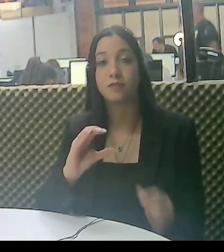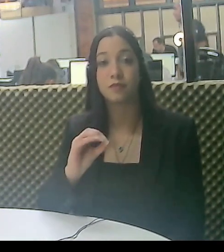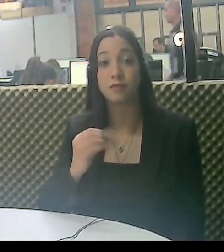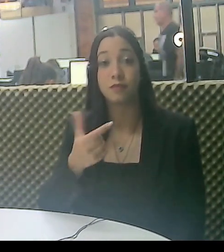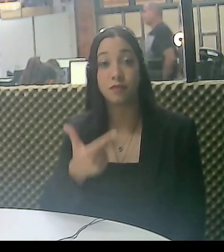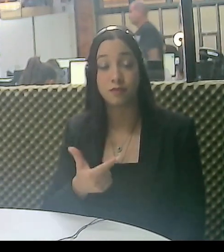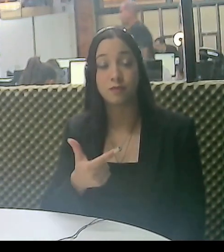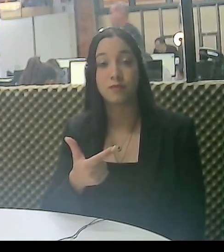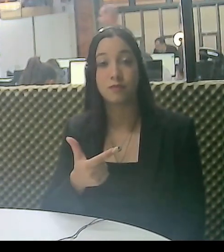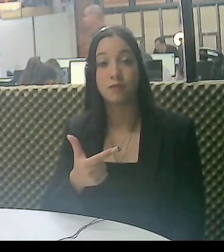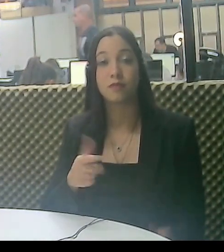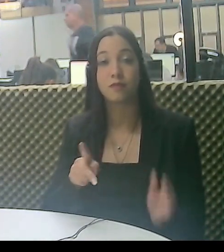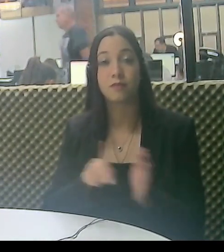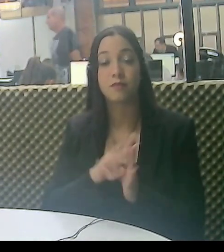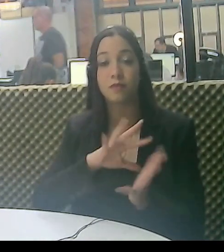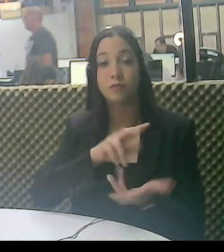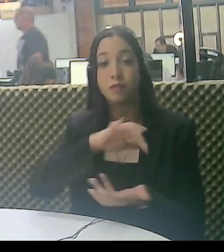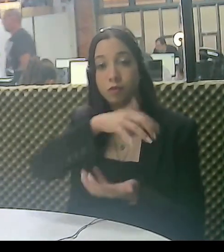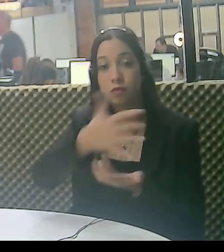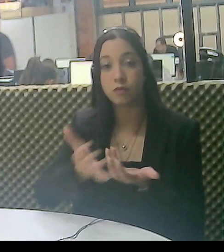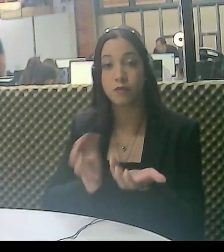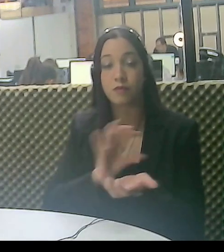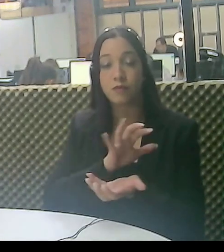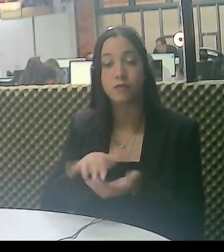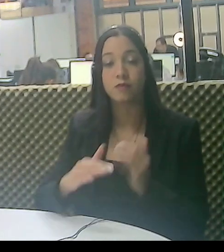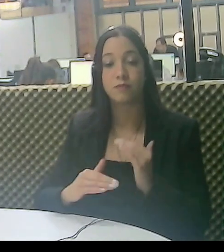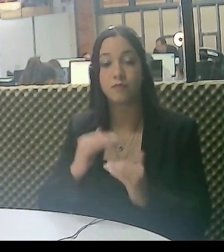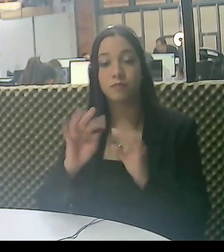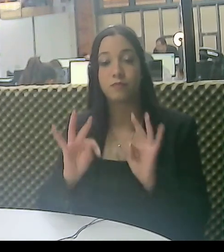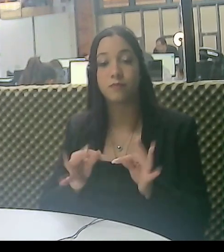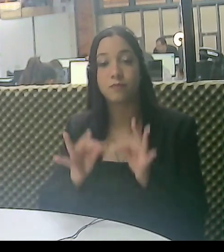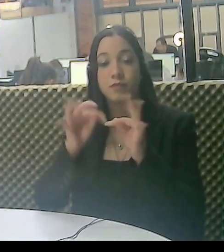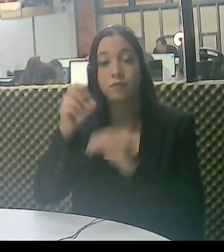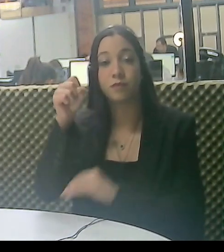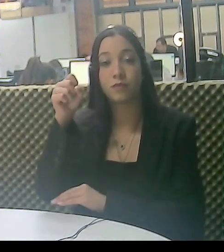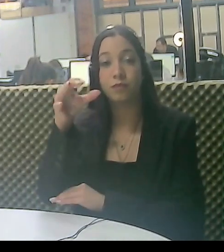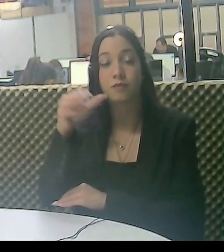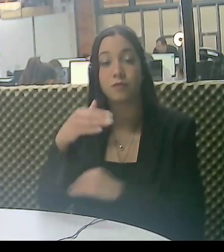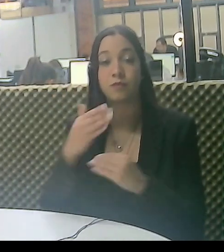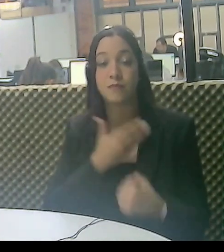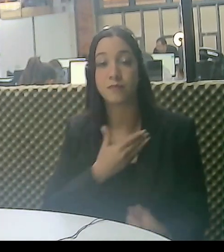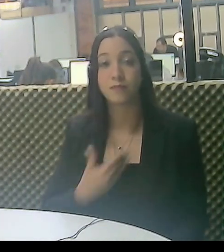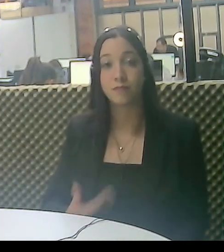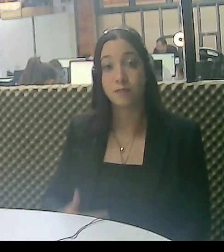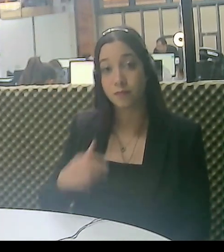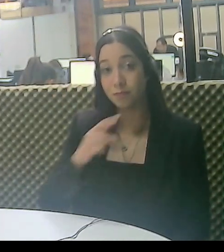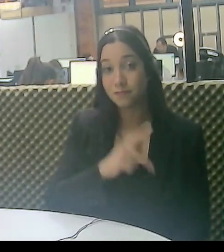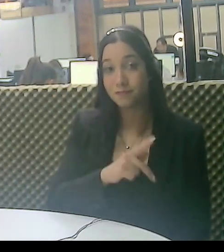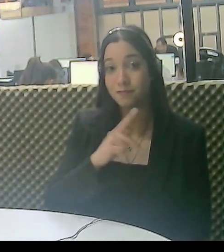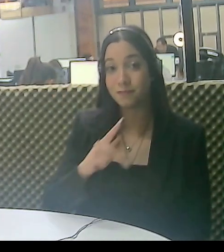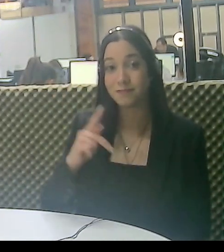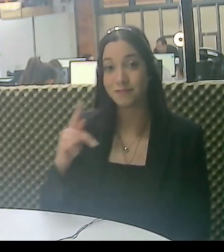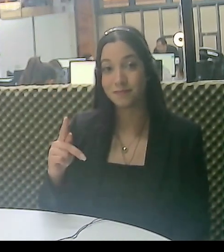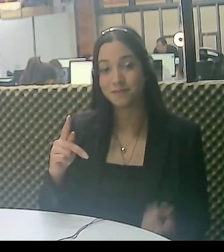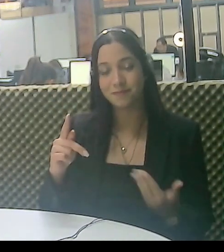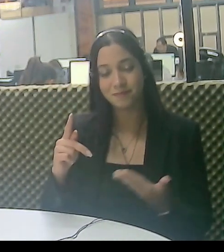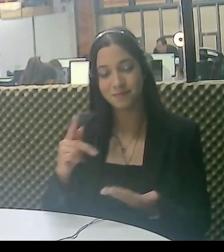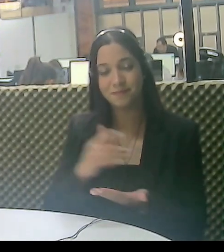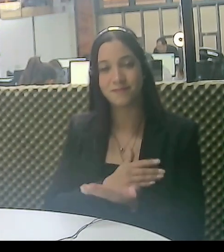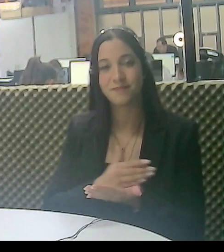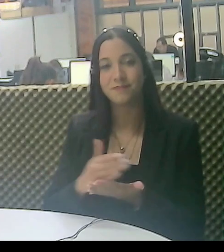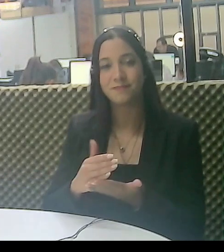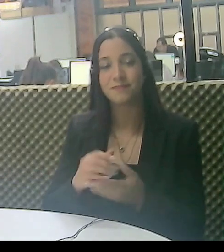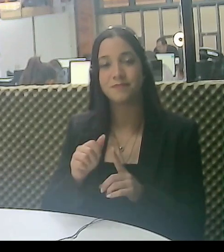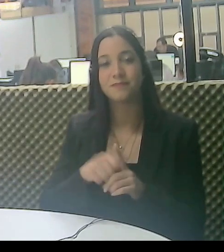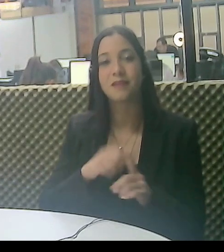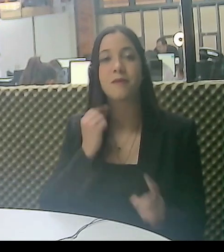do efeito estufa na atmosfera. A modernização da iluminação pública, a PPP da iluminação pública, começou em